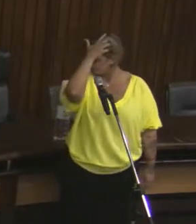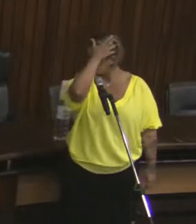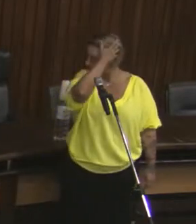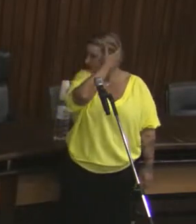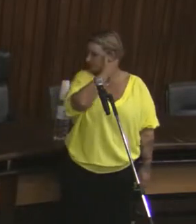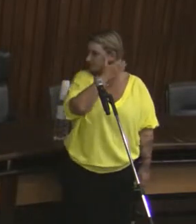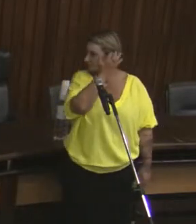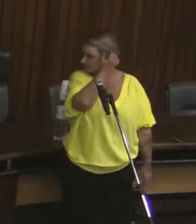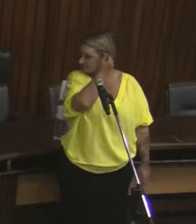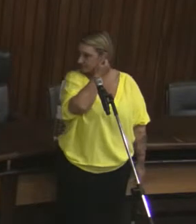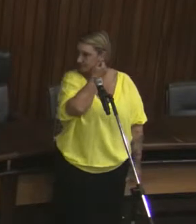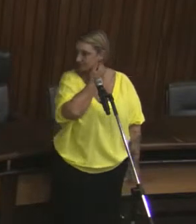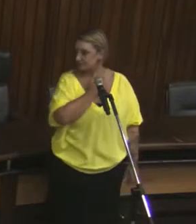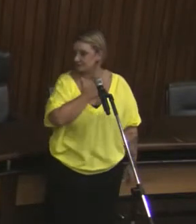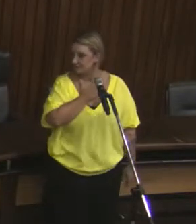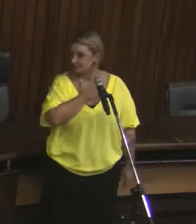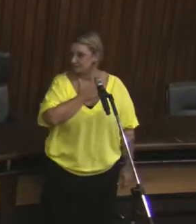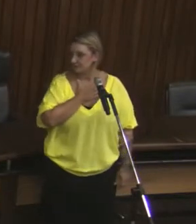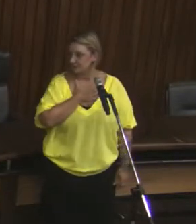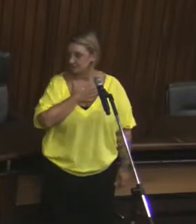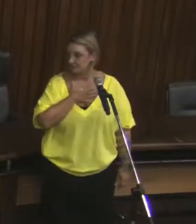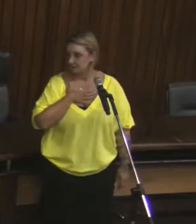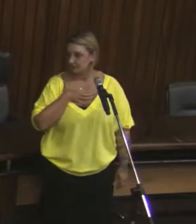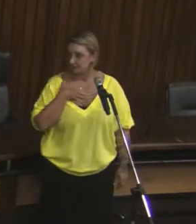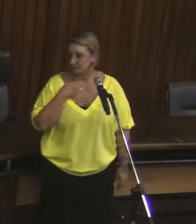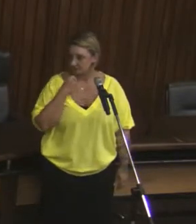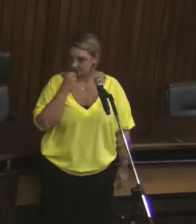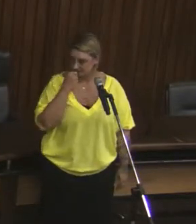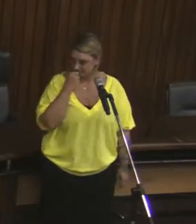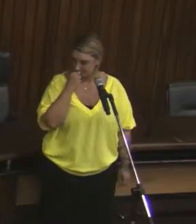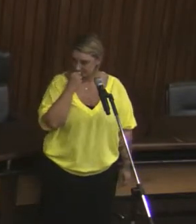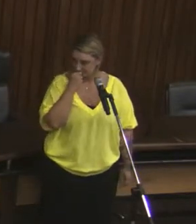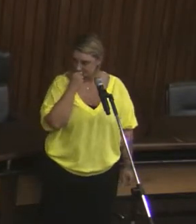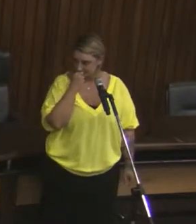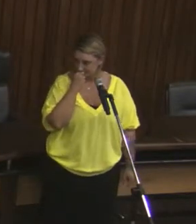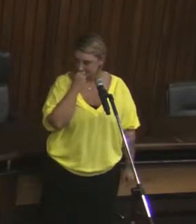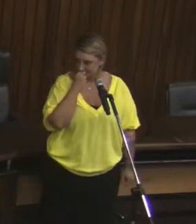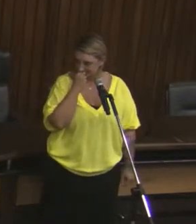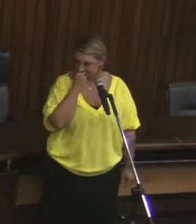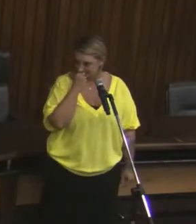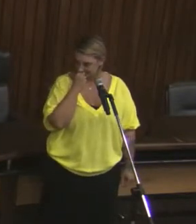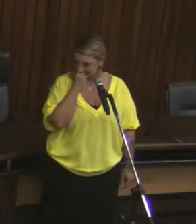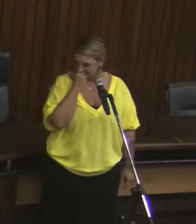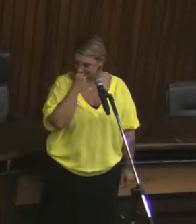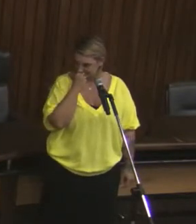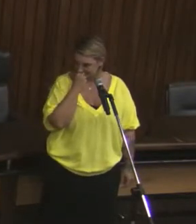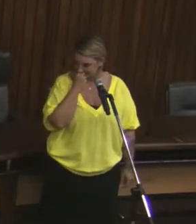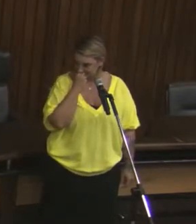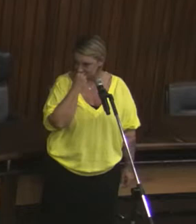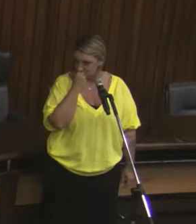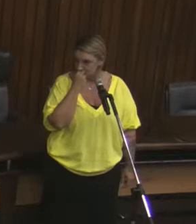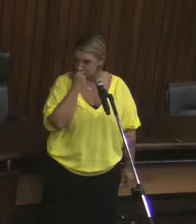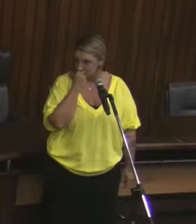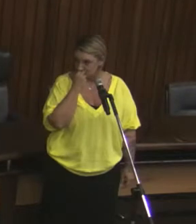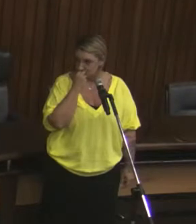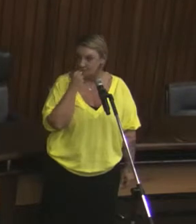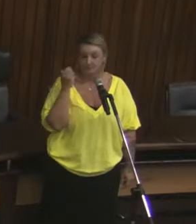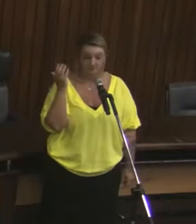assim. Eu falei, minha autoestima está muito boa com a minha barba. Não vou tirar, não. Mas, dependendo